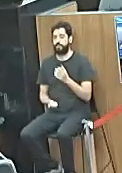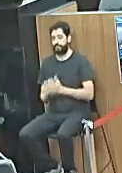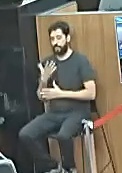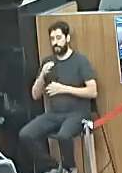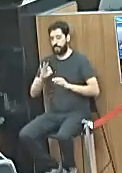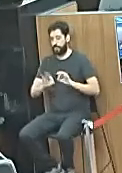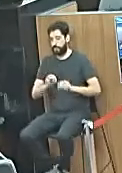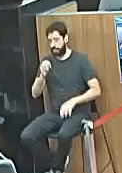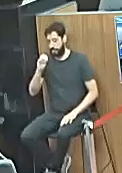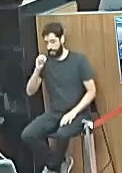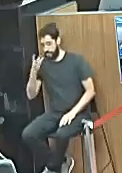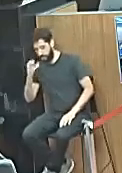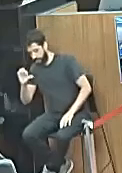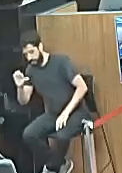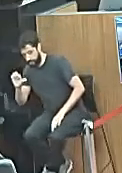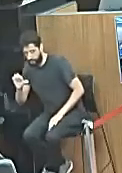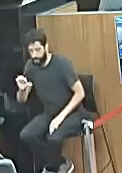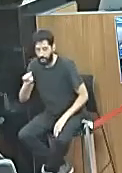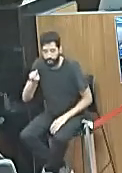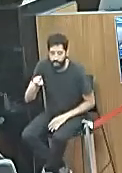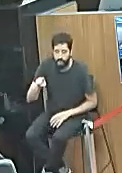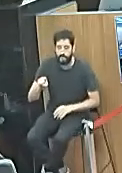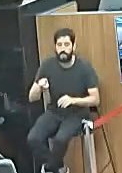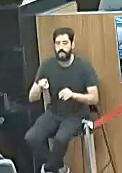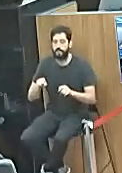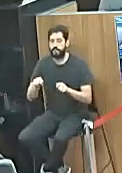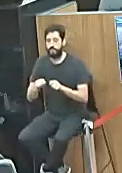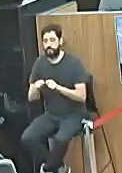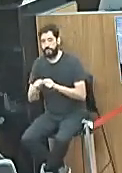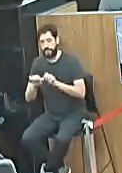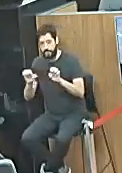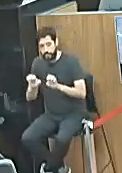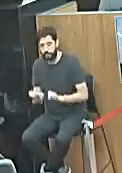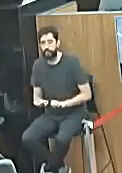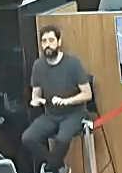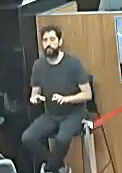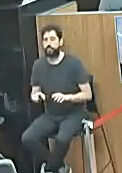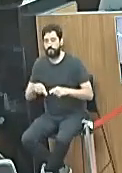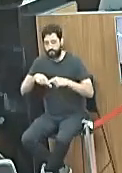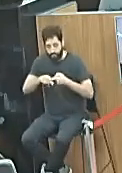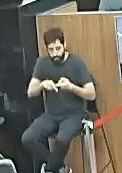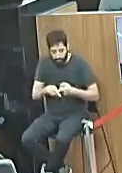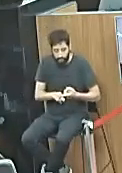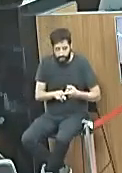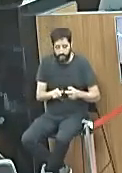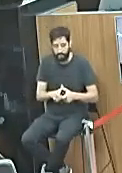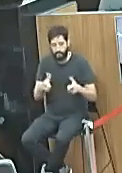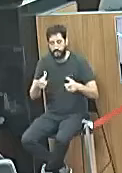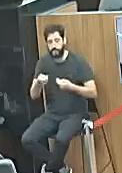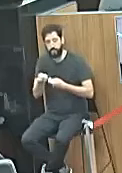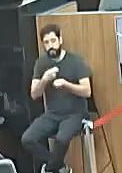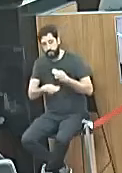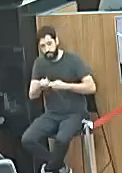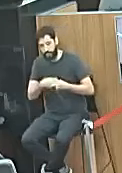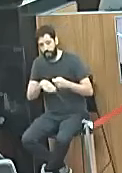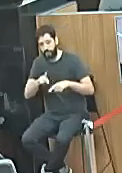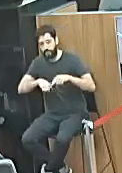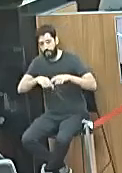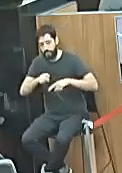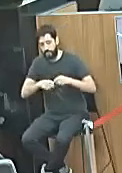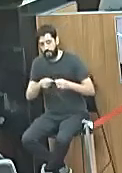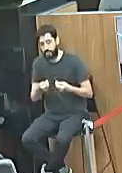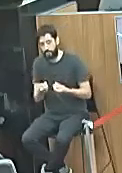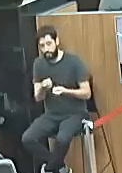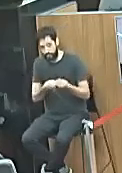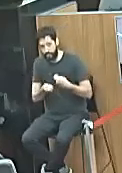39 destinada à estruturação ampliação e manutenção dos espaços para comercialização dos produtos de